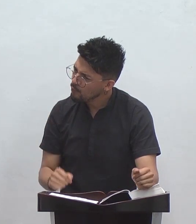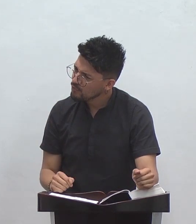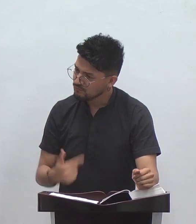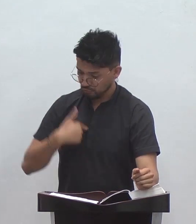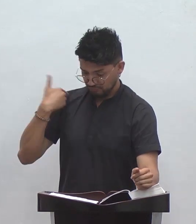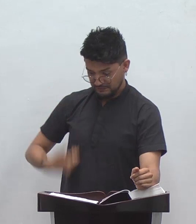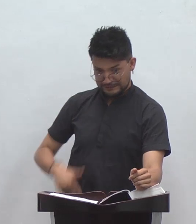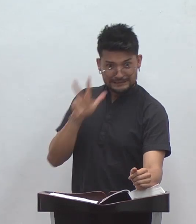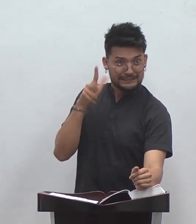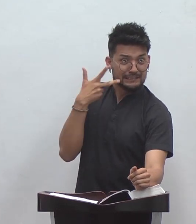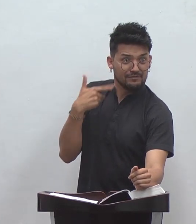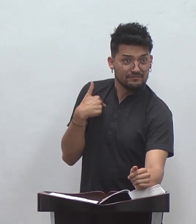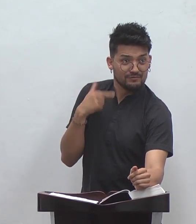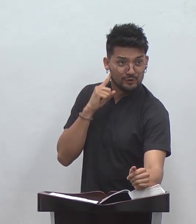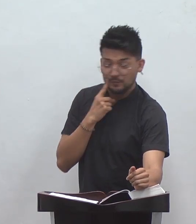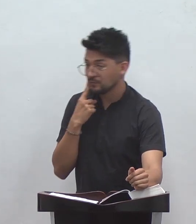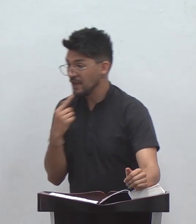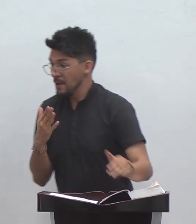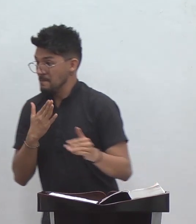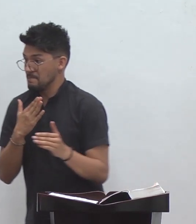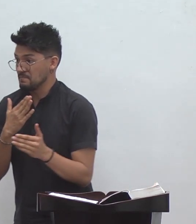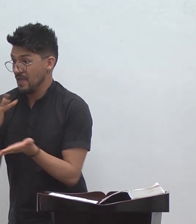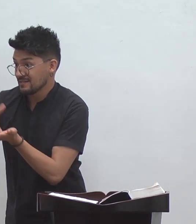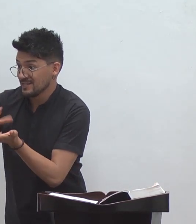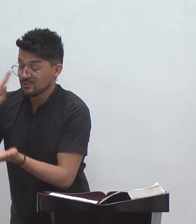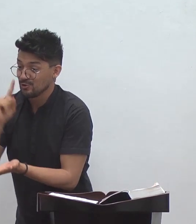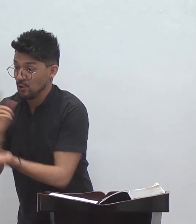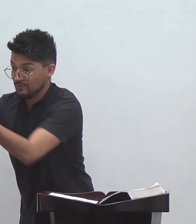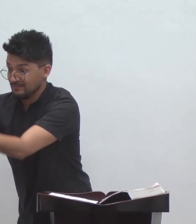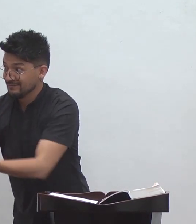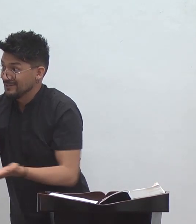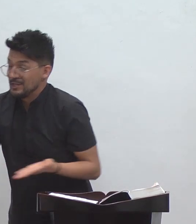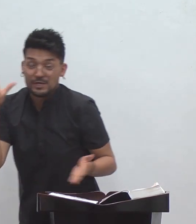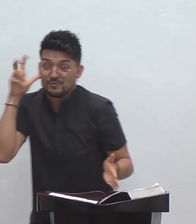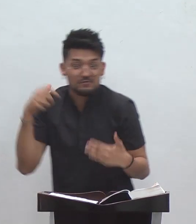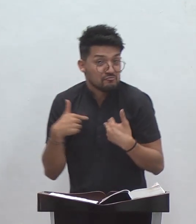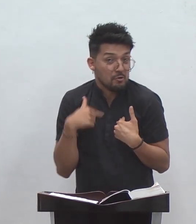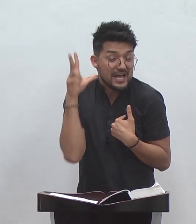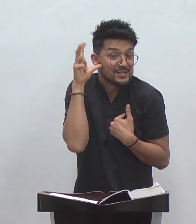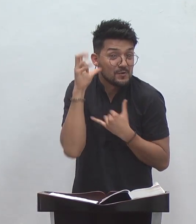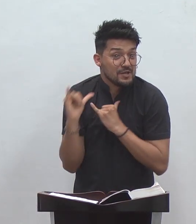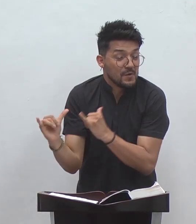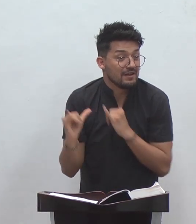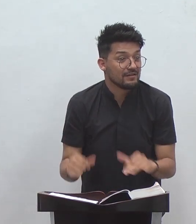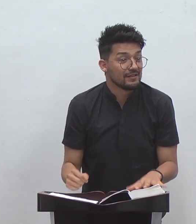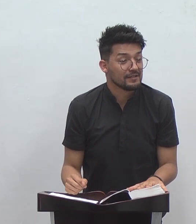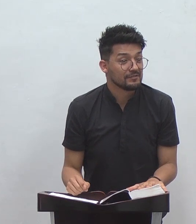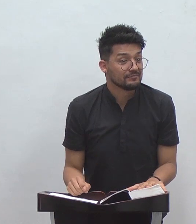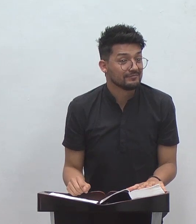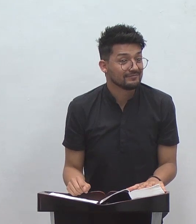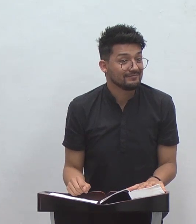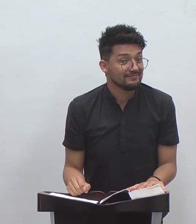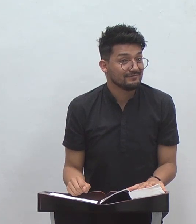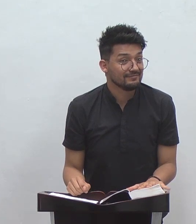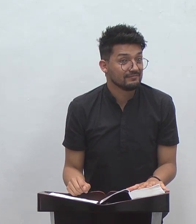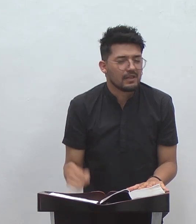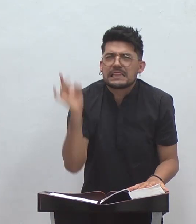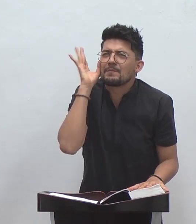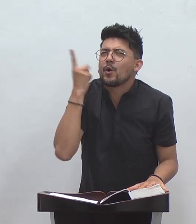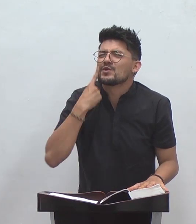¿y los sordos? ¿Yo? ¿Qué puedo hacer yo ante un sonido de alarma o Viviana que también es sorda?